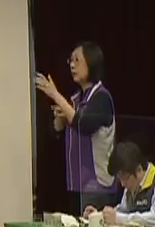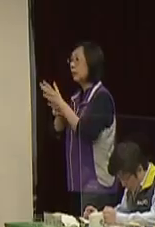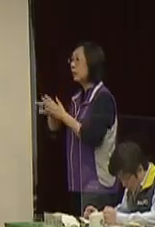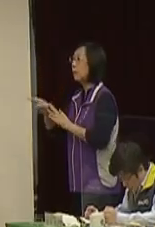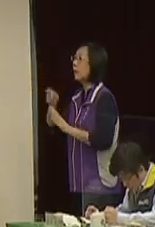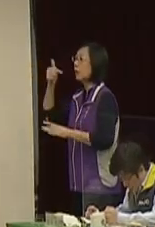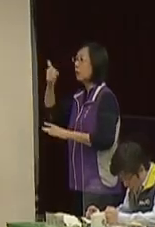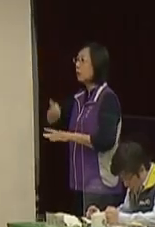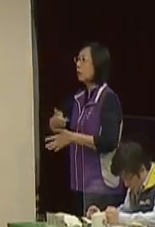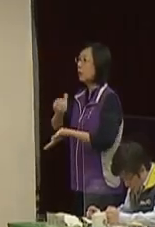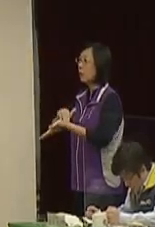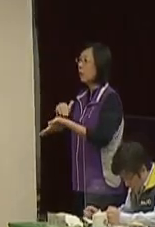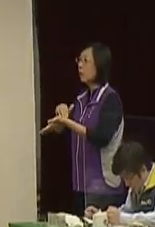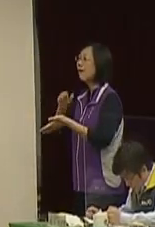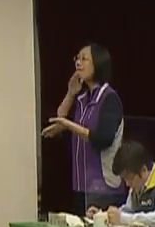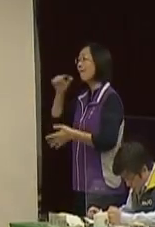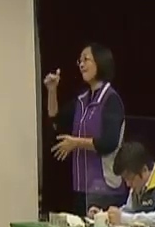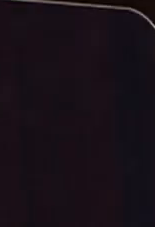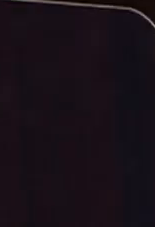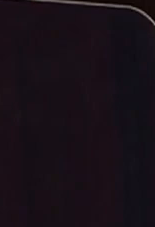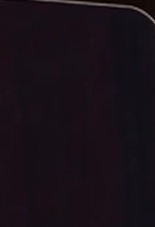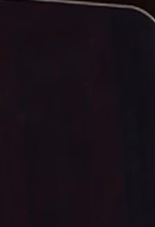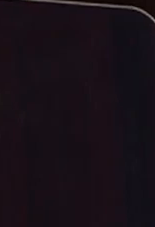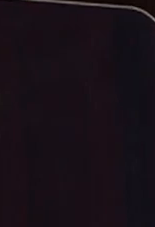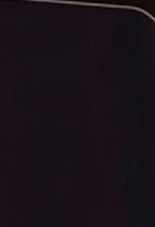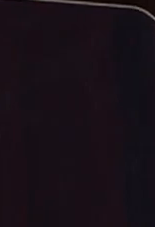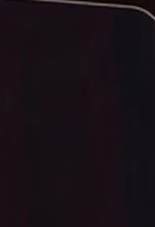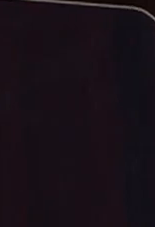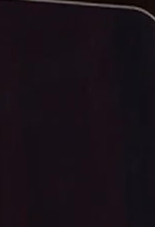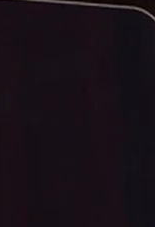于是否属于确诊者仍旧登机将再厘清。